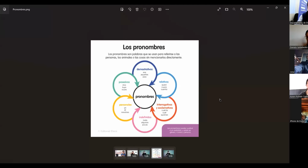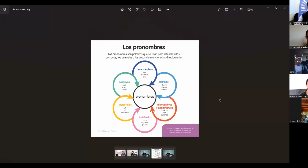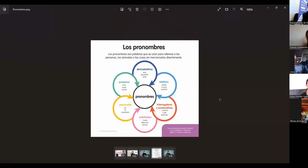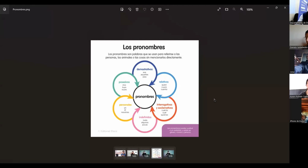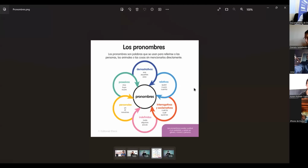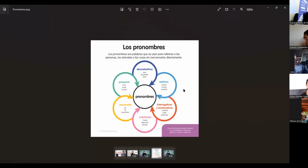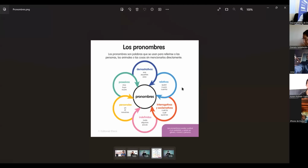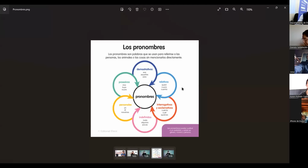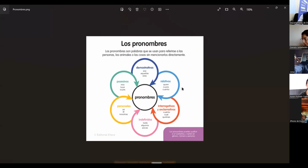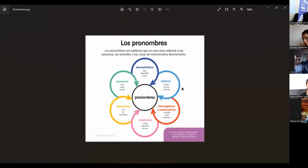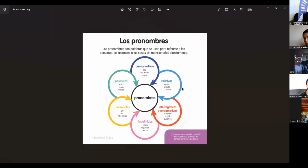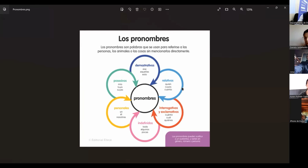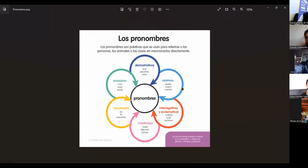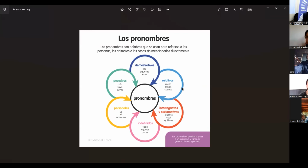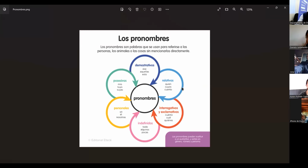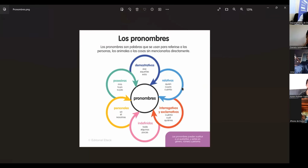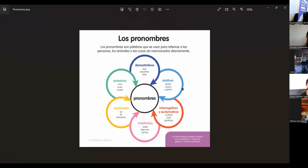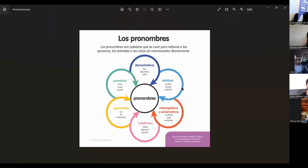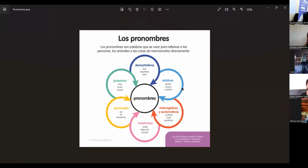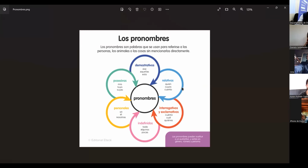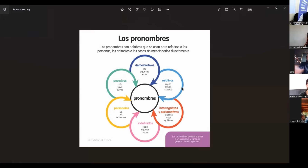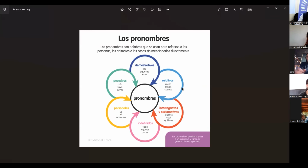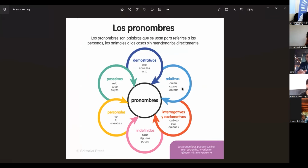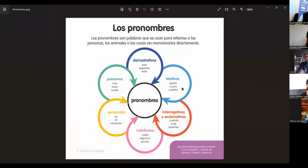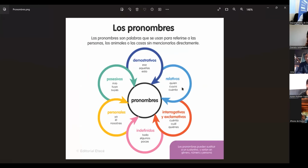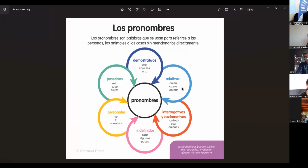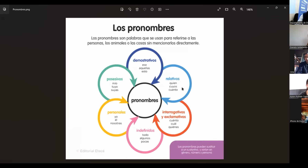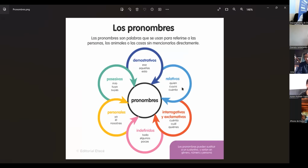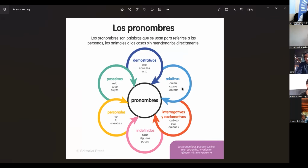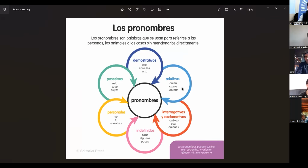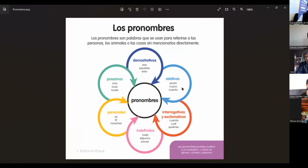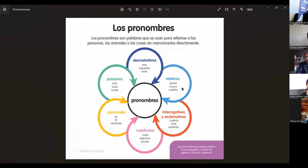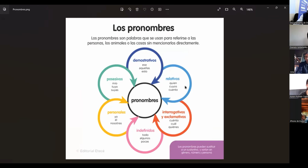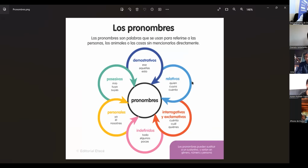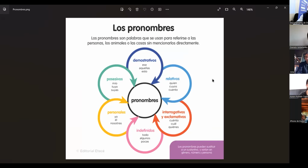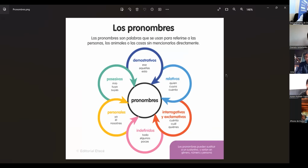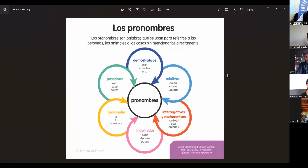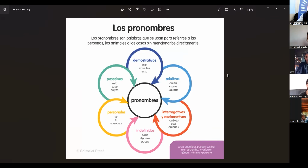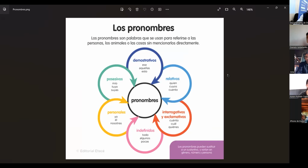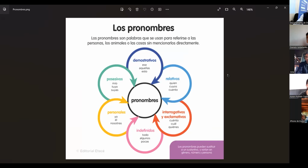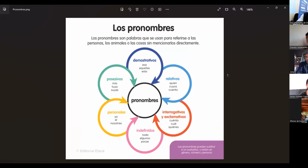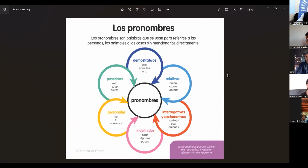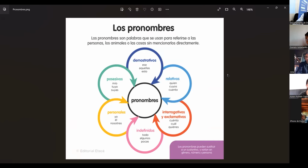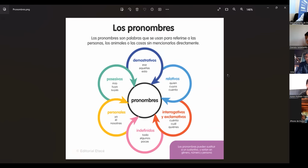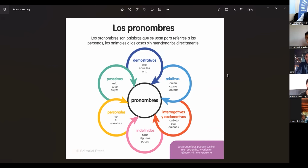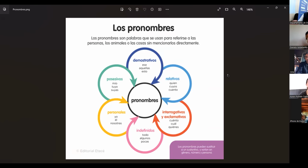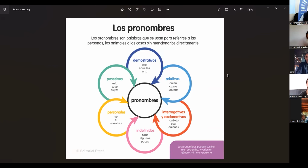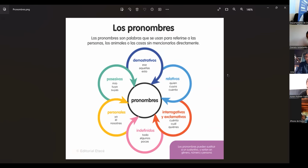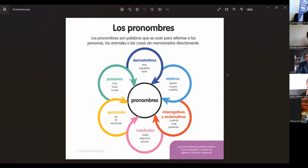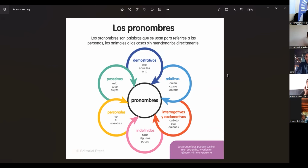la vean ahí se ve un poquito más grande quizás ahí está entonces aquí explica de que los